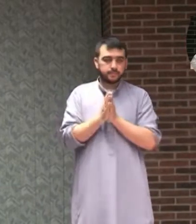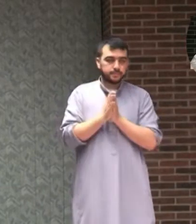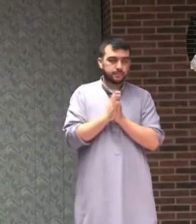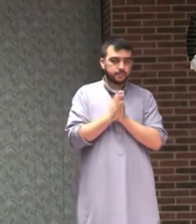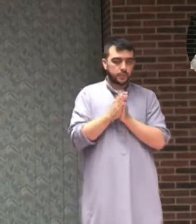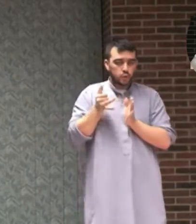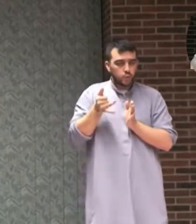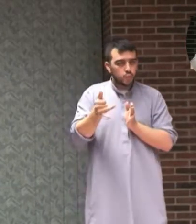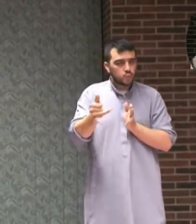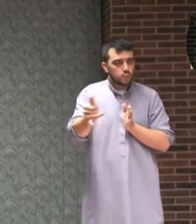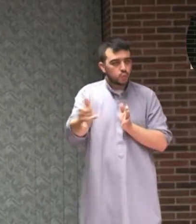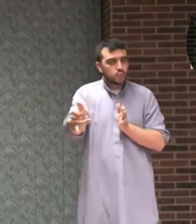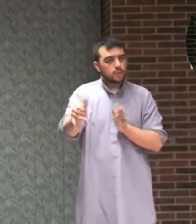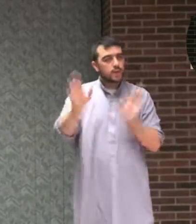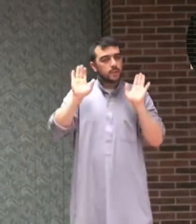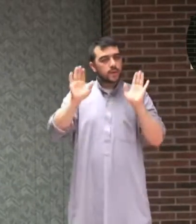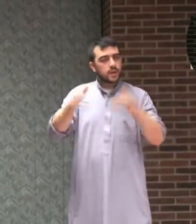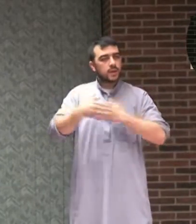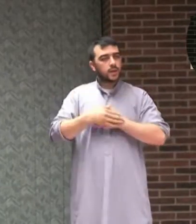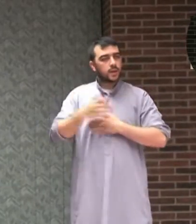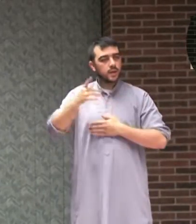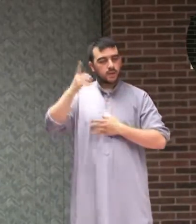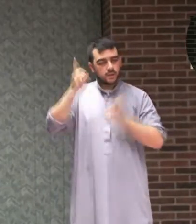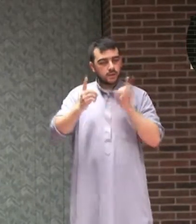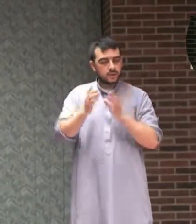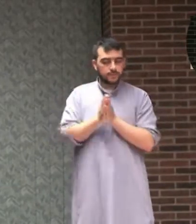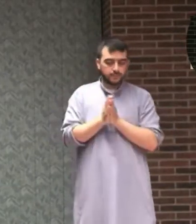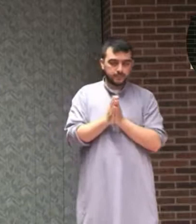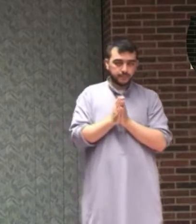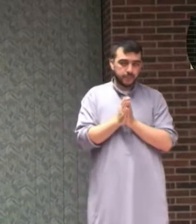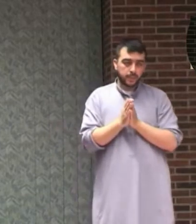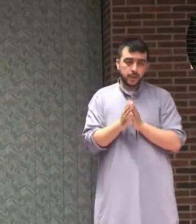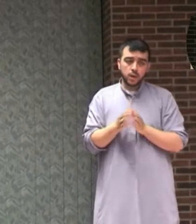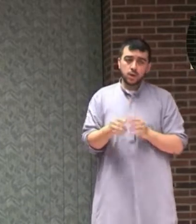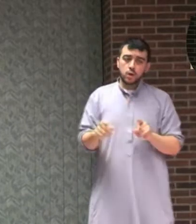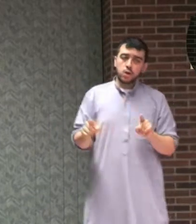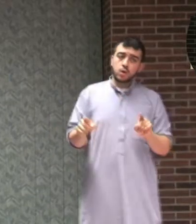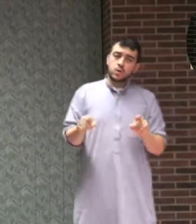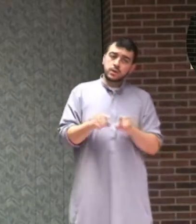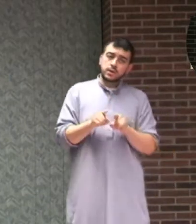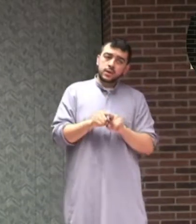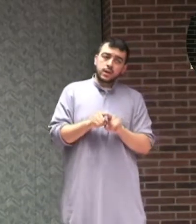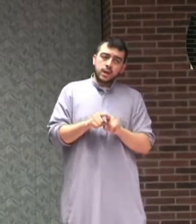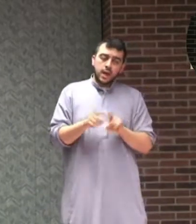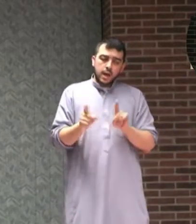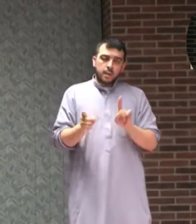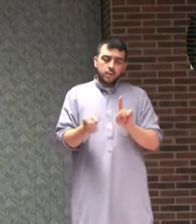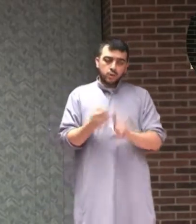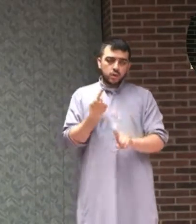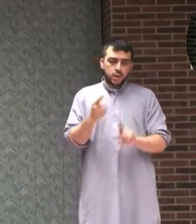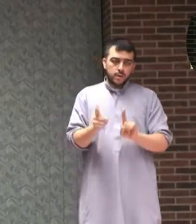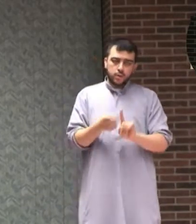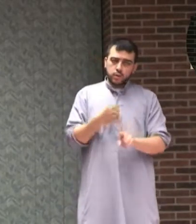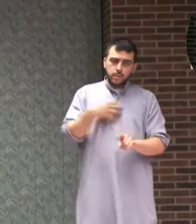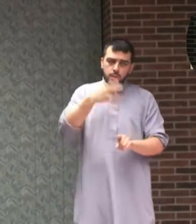Également, la miséricorde d'Allah subhanahu wa ta'ala continue à nous